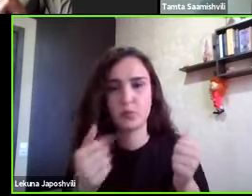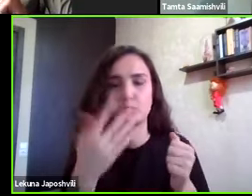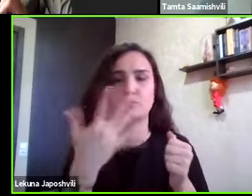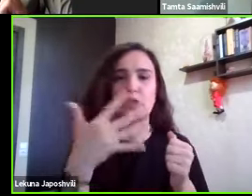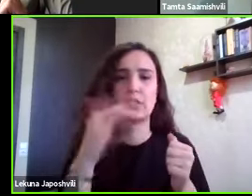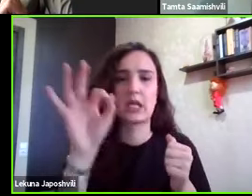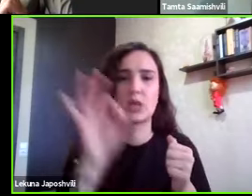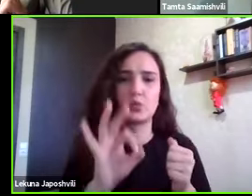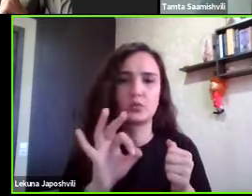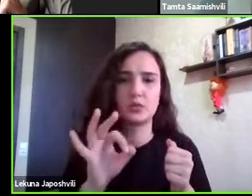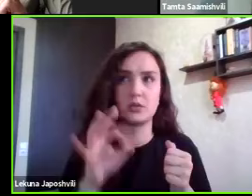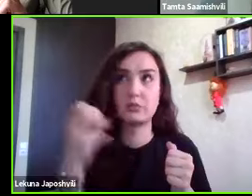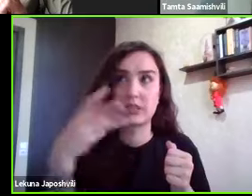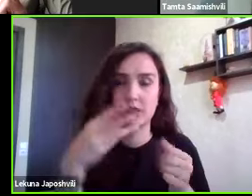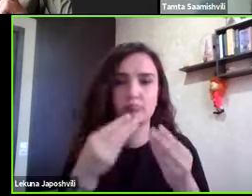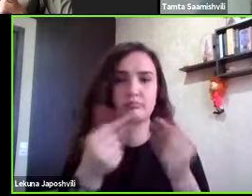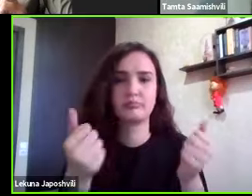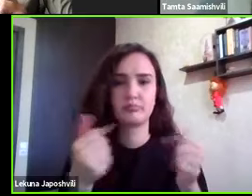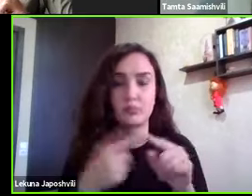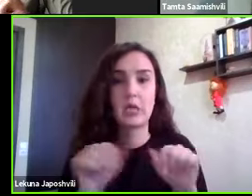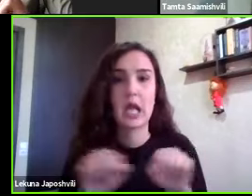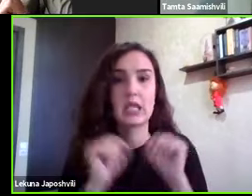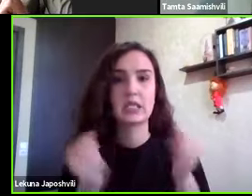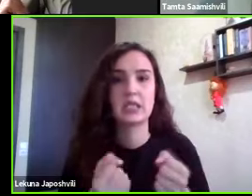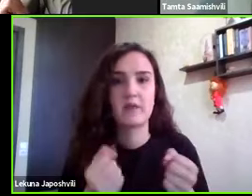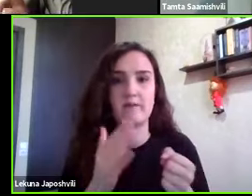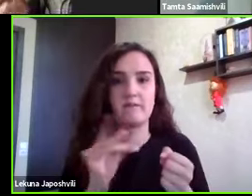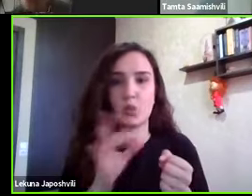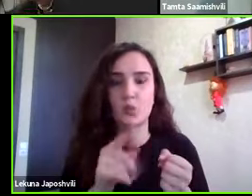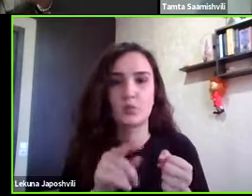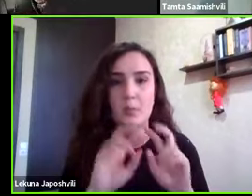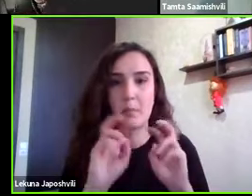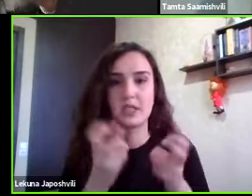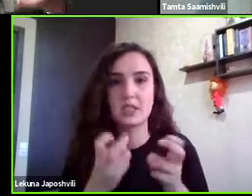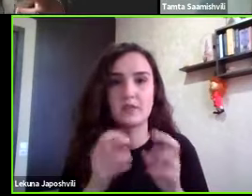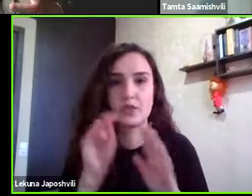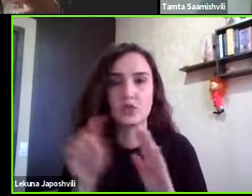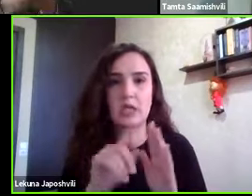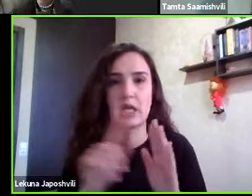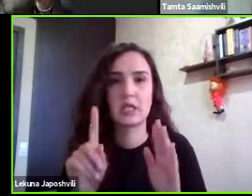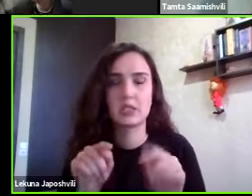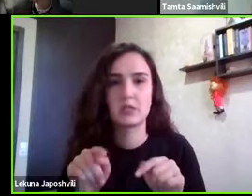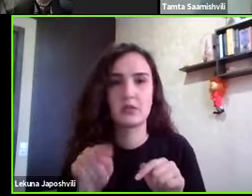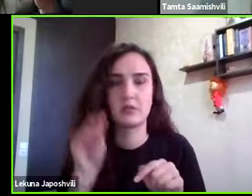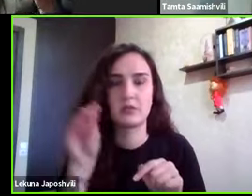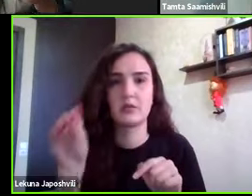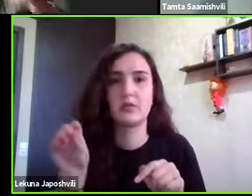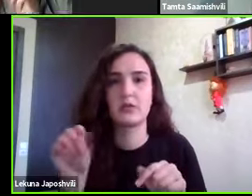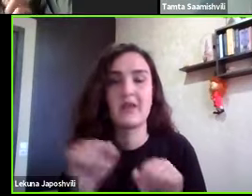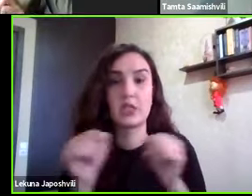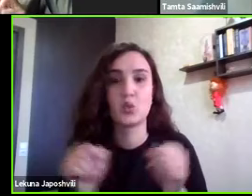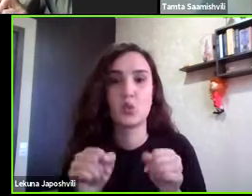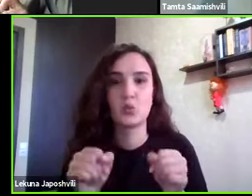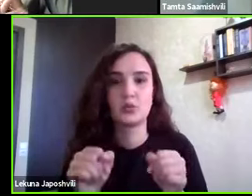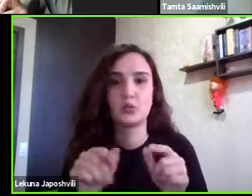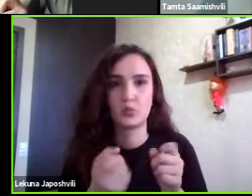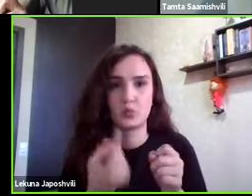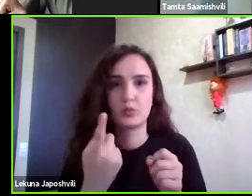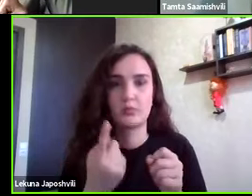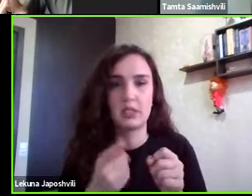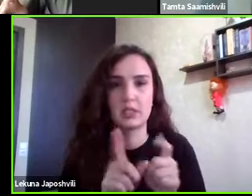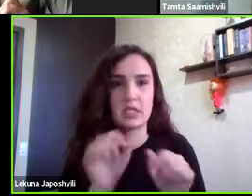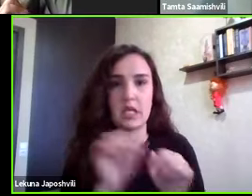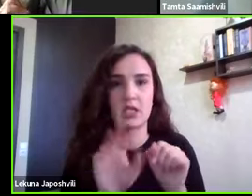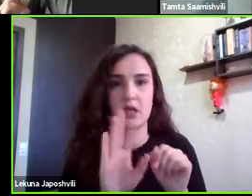გვიწერია. სხვათაშორის გაყინოთ ამ ვირუსის და მაცივარში, ხო შეიძლება რაღაცა შევდეთ მაცივარში და ან გავყინოთ, თურმე ესეც არ კლავს